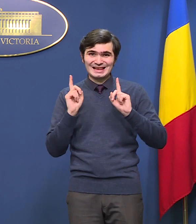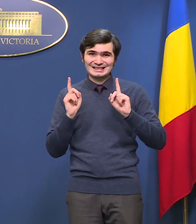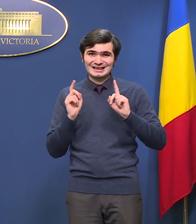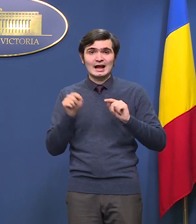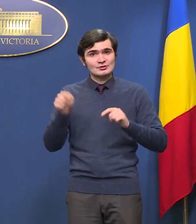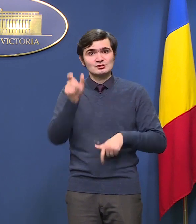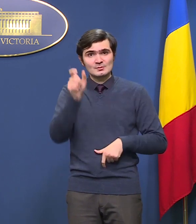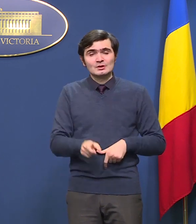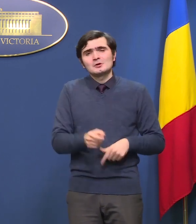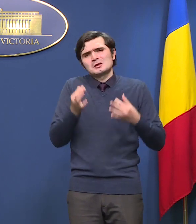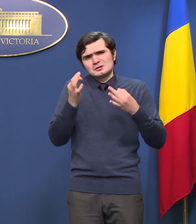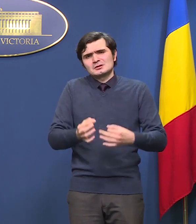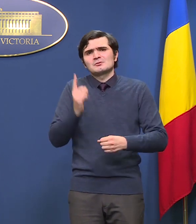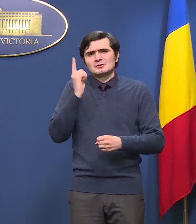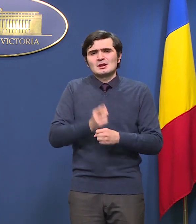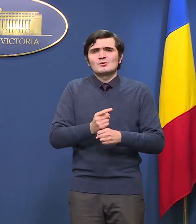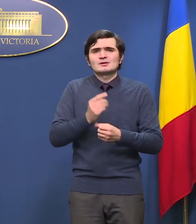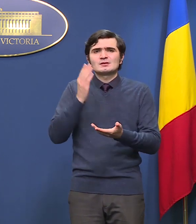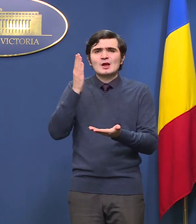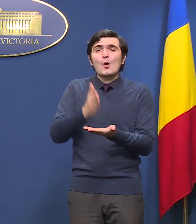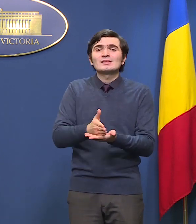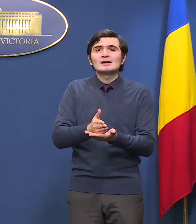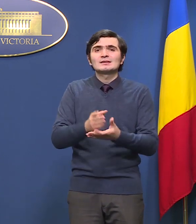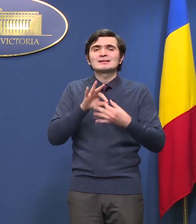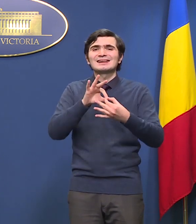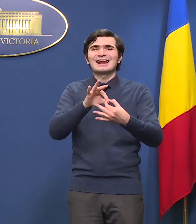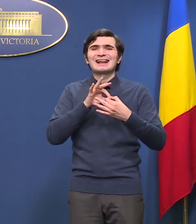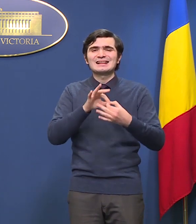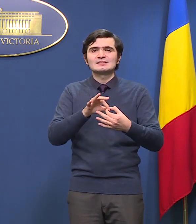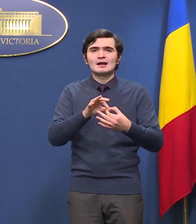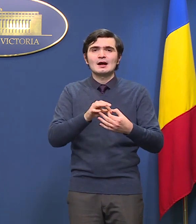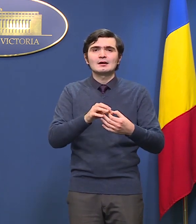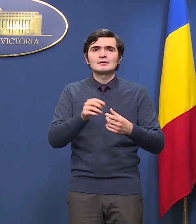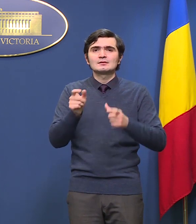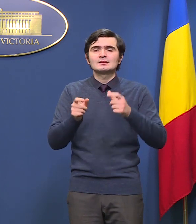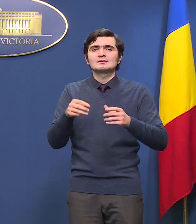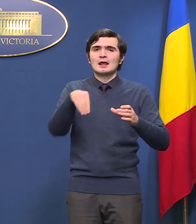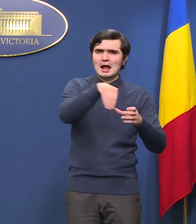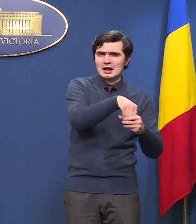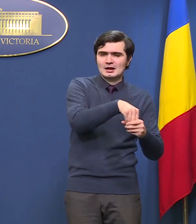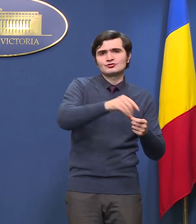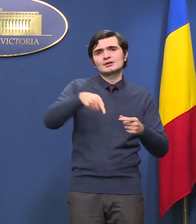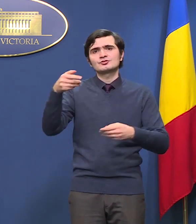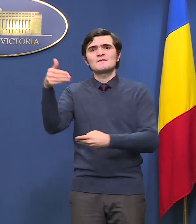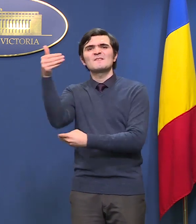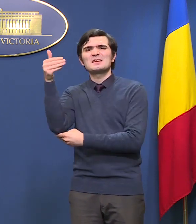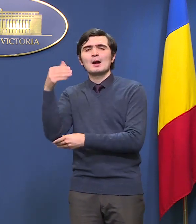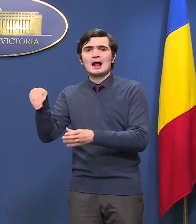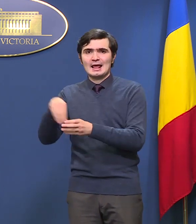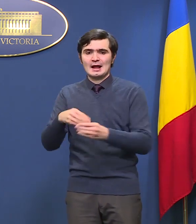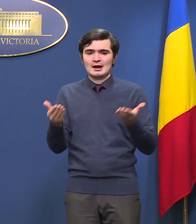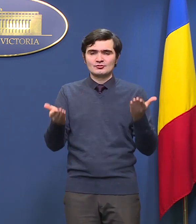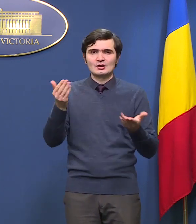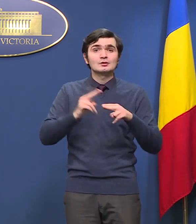trebuie să se hotărească relația dintre angajat și angajator cum se rezolvă această situație